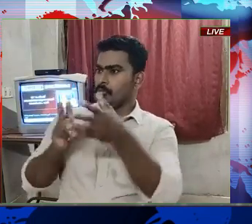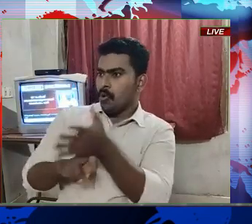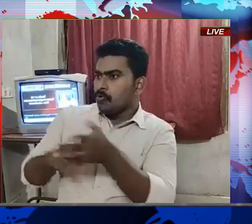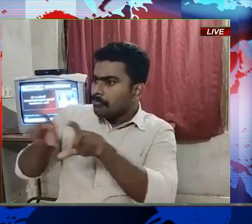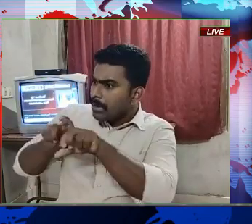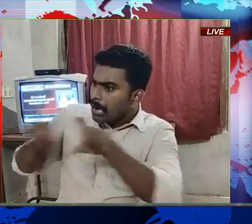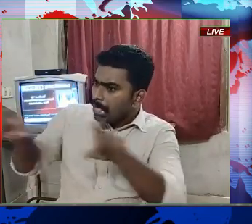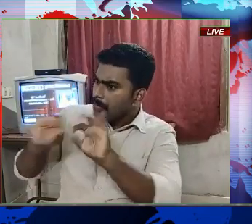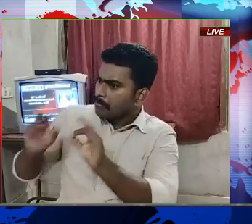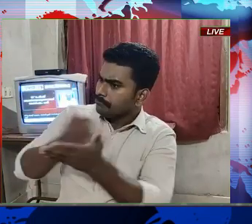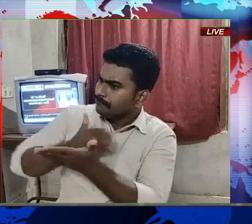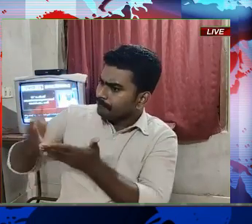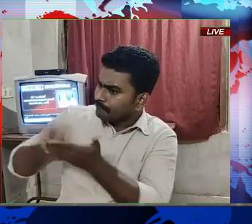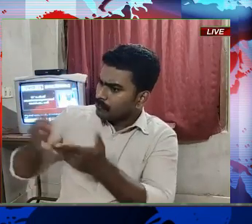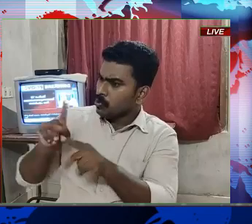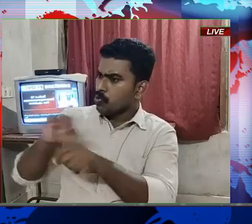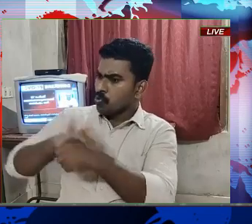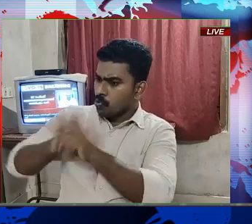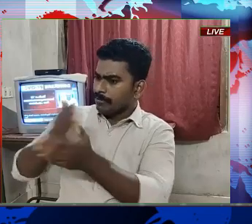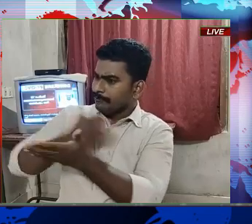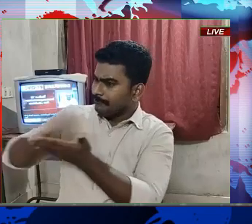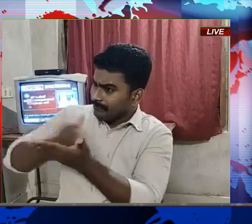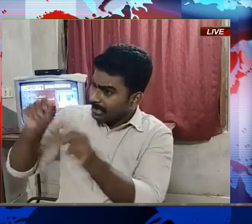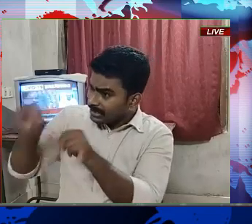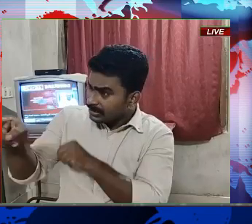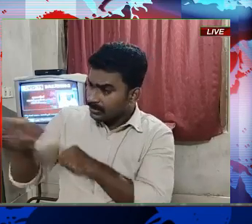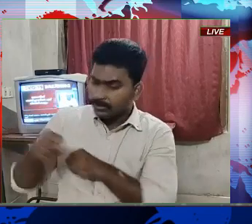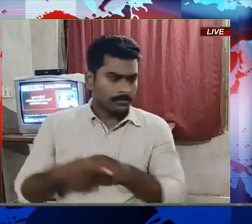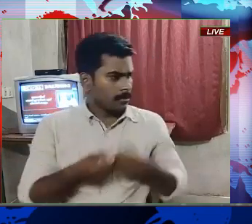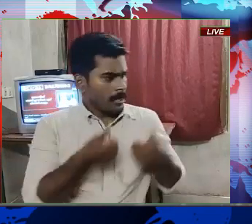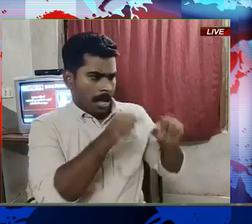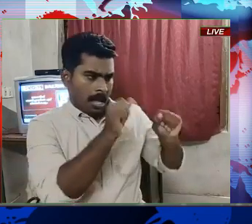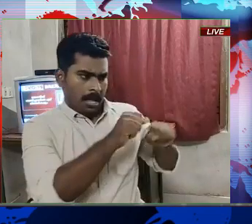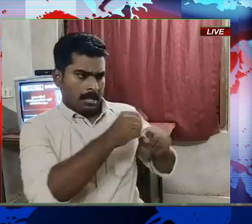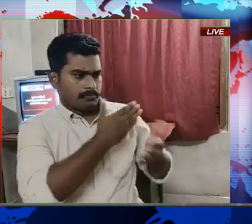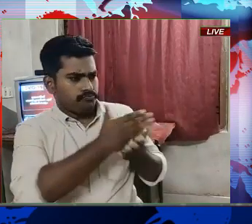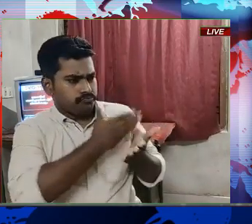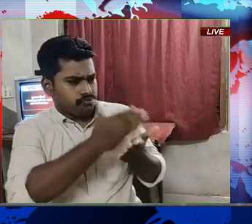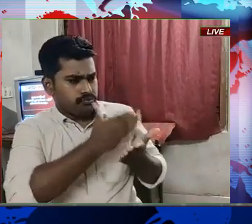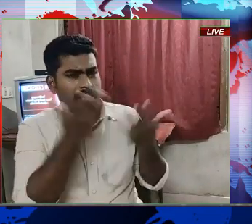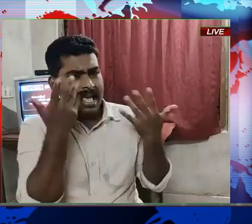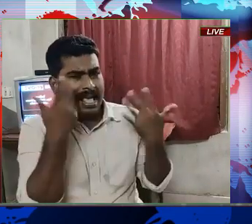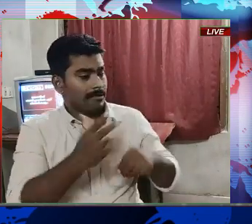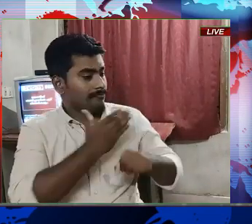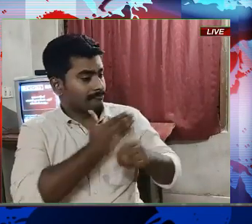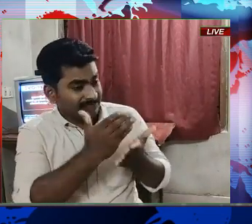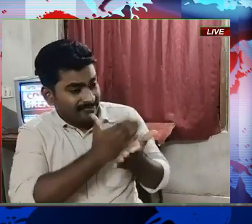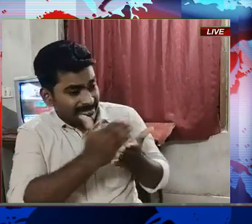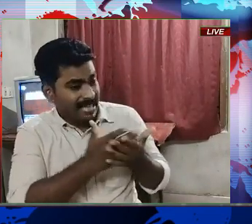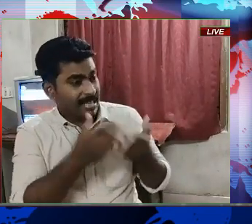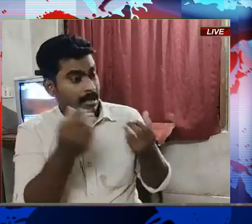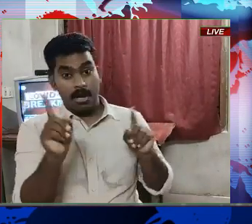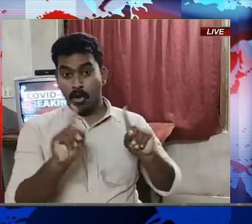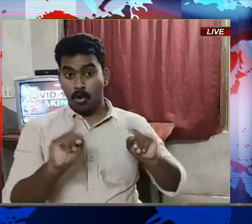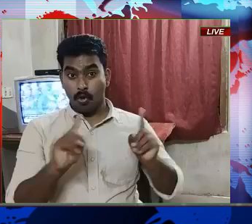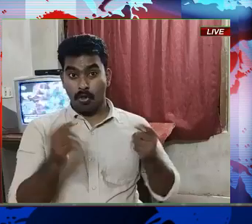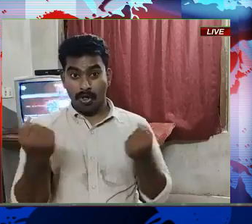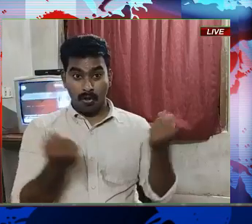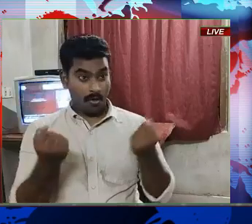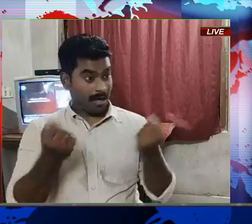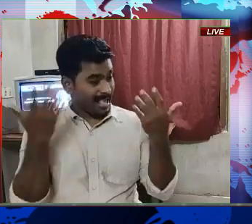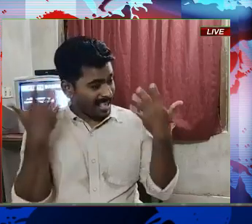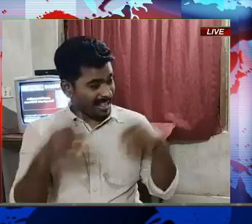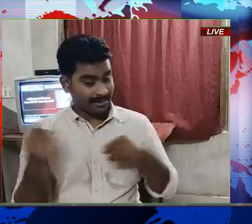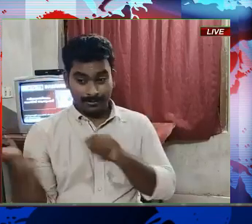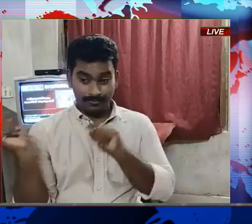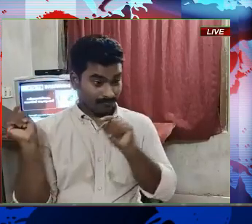സ്വകാര്യ ആശുപത്രികൾ അവധി കൊടുക്കണം, ശമ്പളത്തോടുള്ള അവധി കൊടുക്കണം എന്ന് പറഞ്ഞു. പക്ഷെ തിരുവനന്തപുരത്ത് ഒരു സ്വകാര്യ ആശുപത്രി 15 ദിവസം